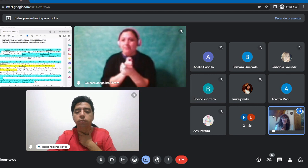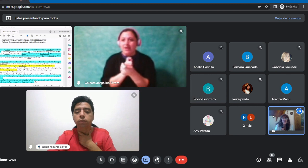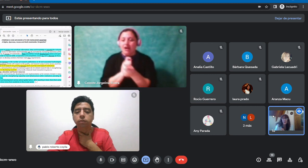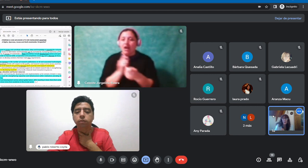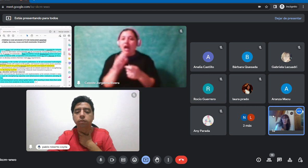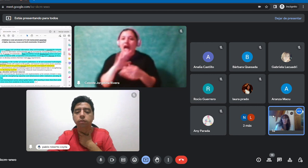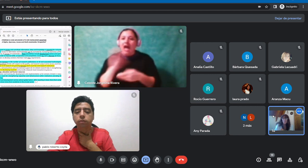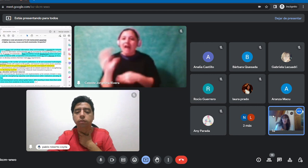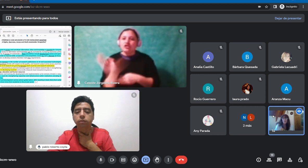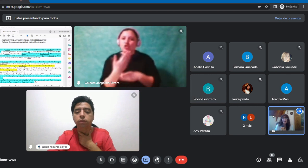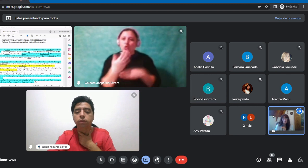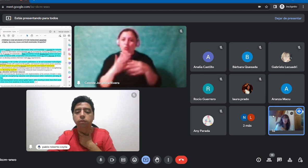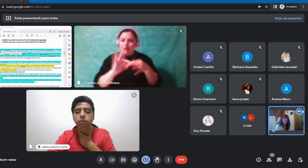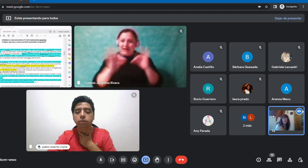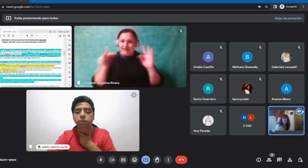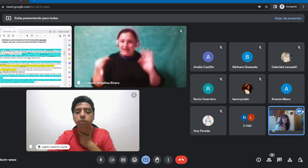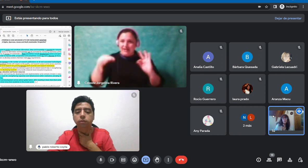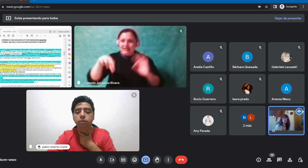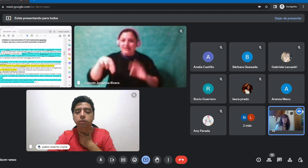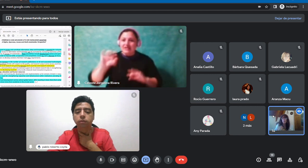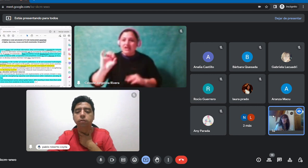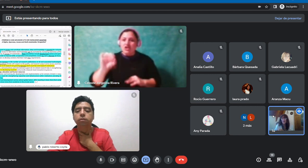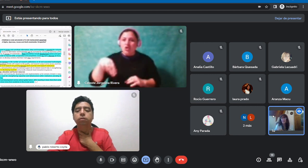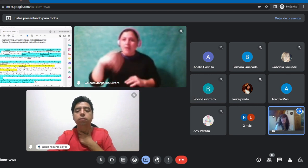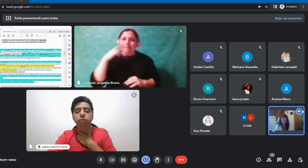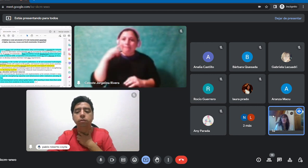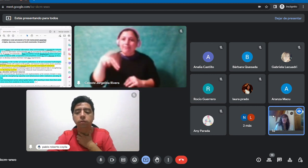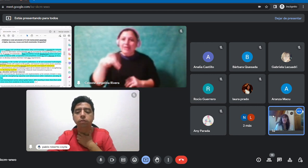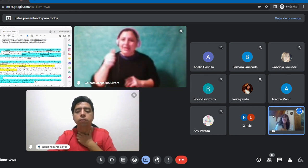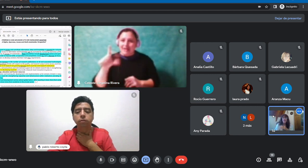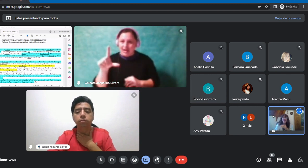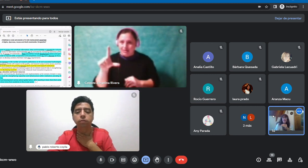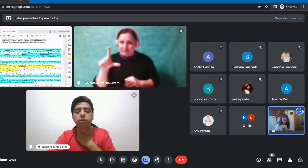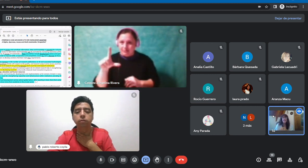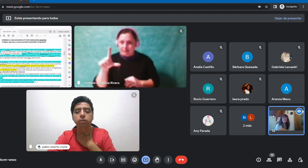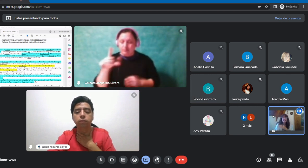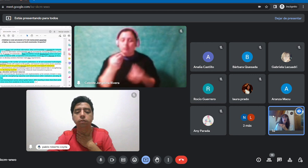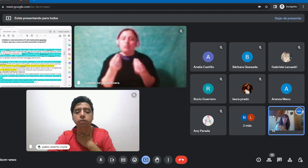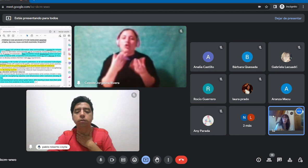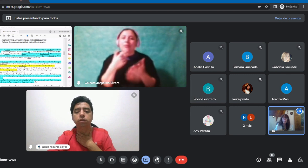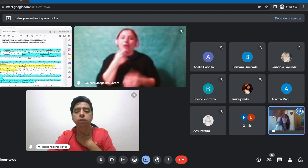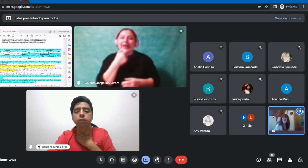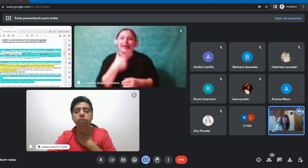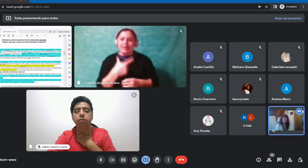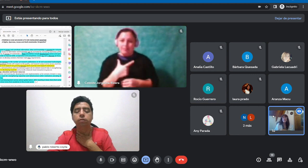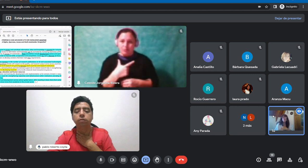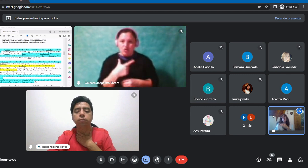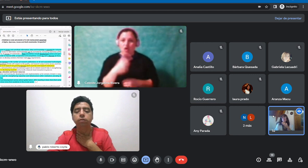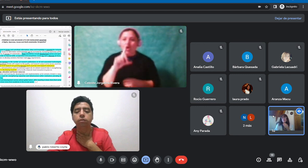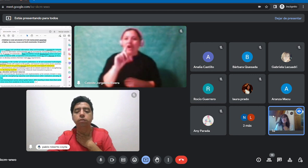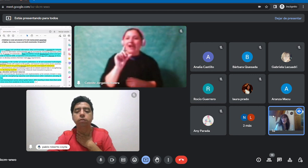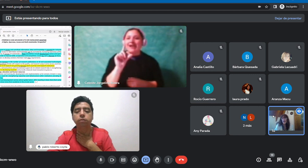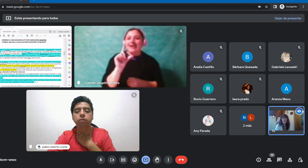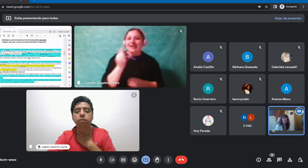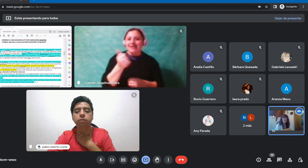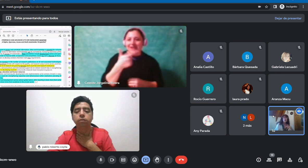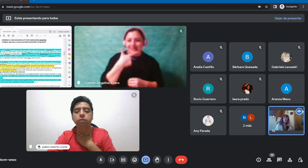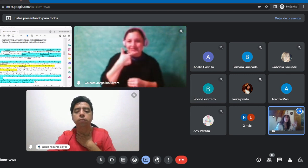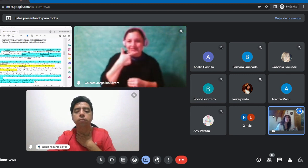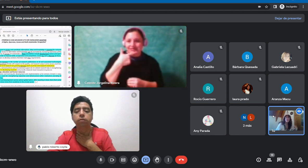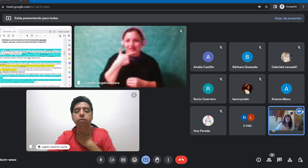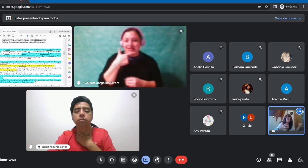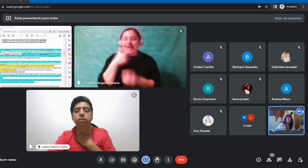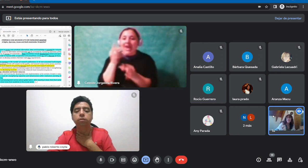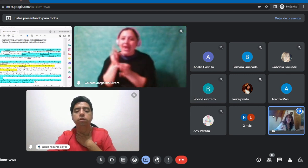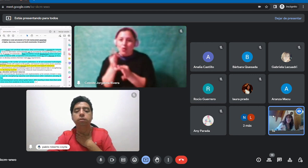nominal. Porque venimos hablando, vamos a suponer, de las escuelas, las universidades y los